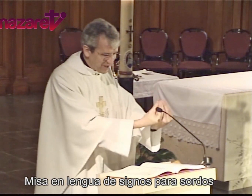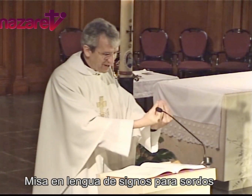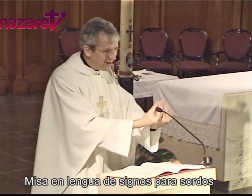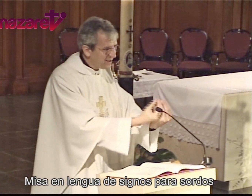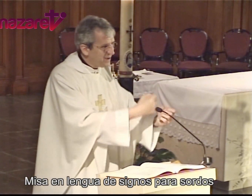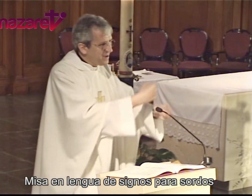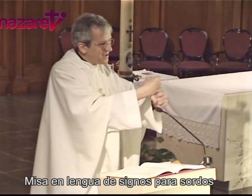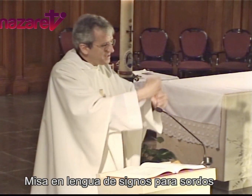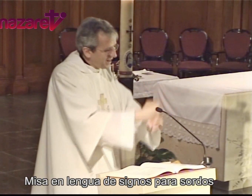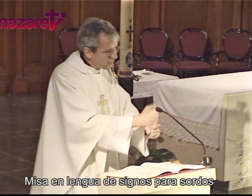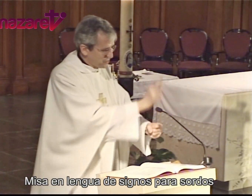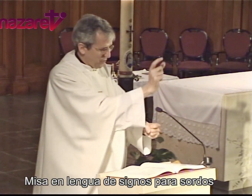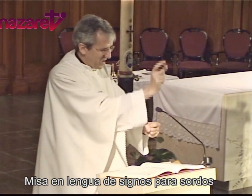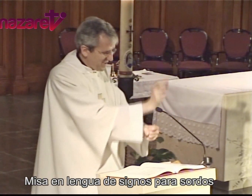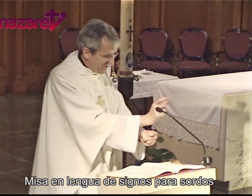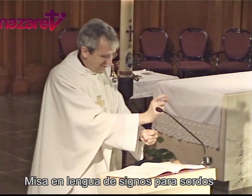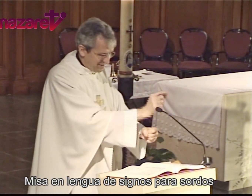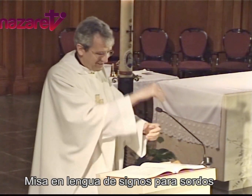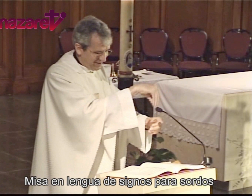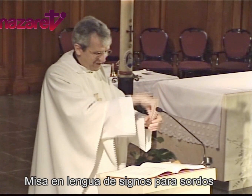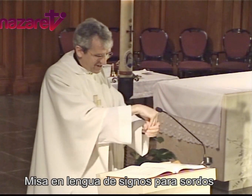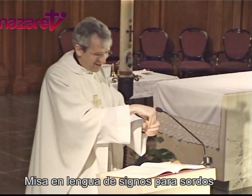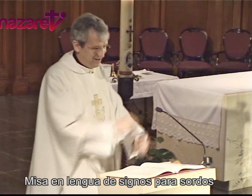a Él y haremos morada en Él